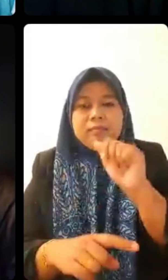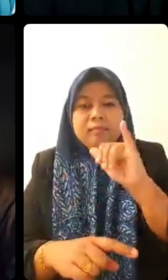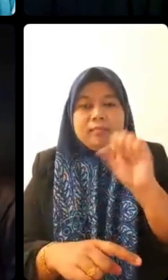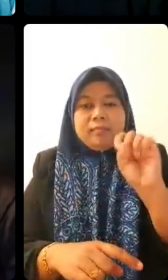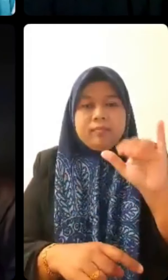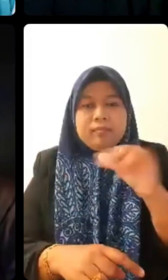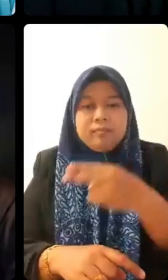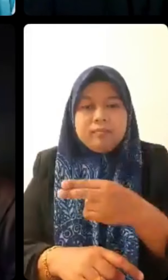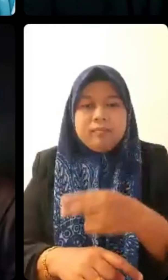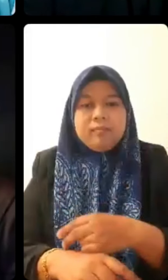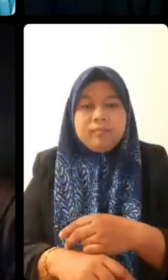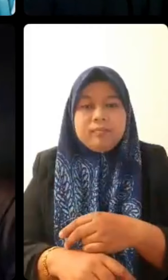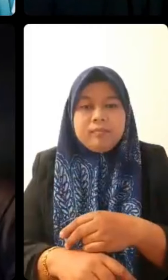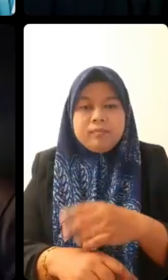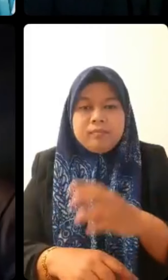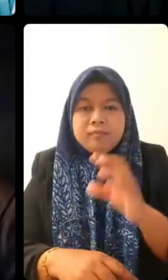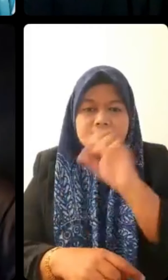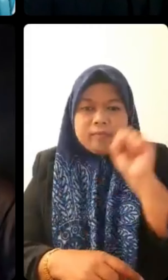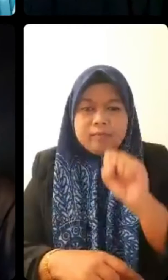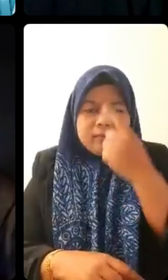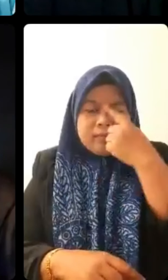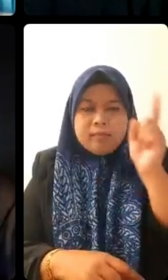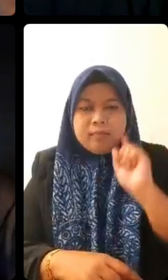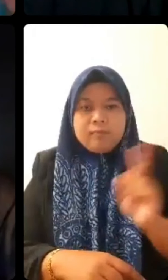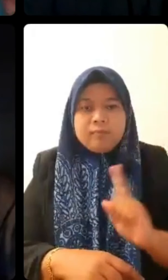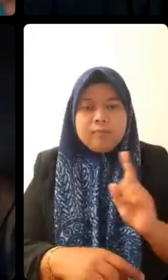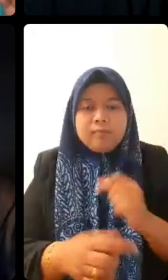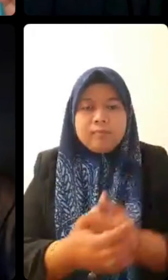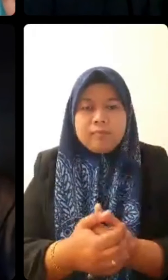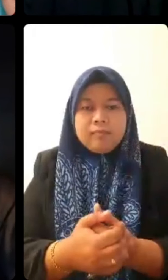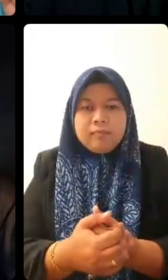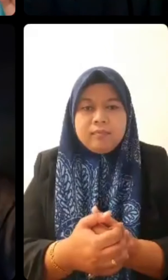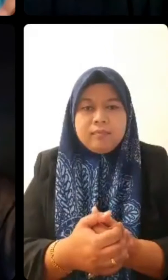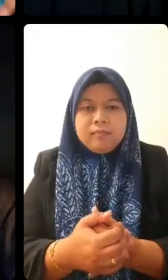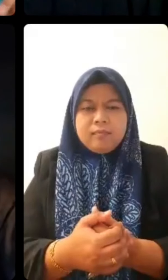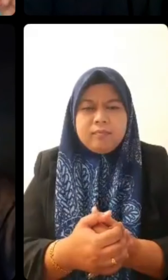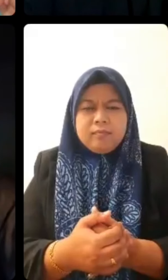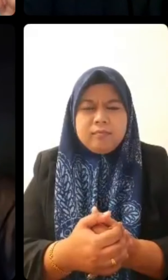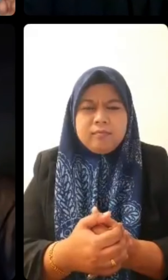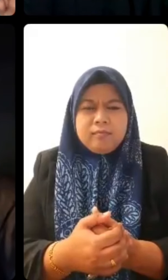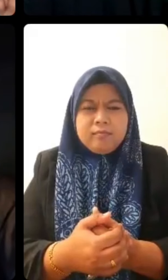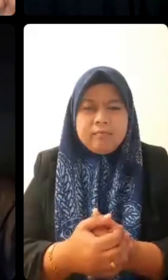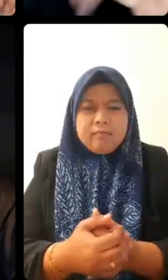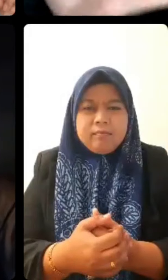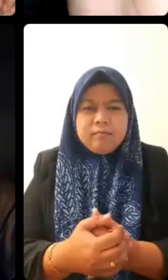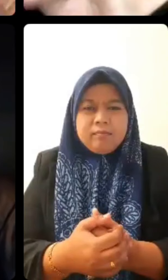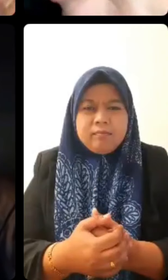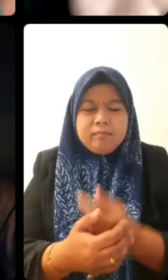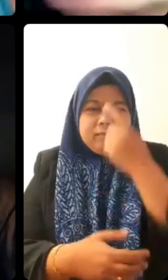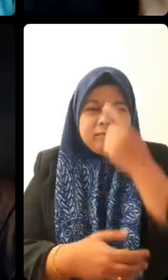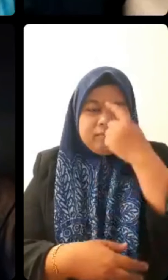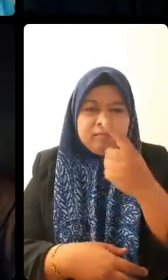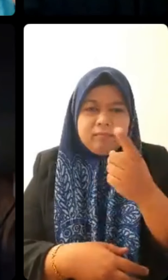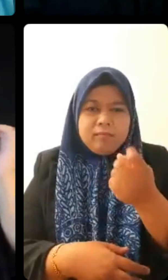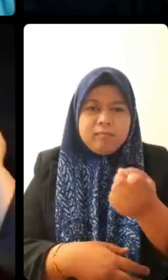Okey. Soalannya adalah, soalan ini diajukan. Maaf ya,